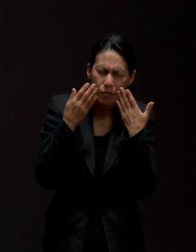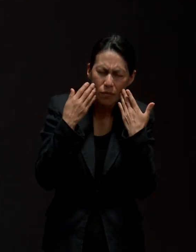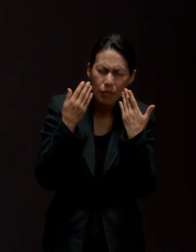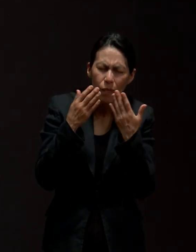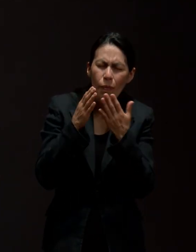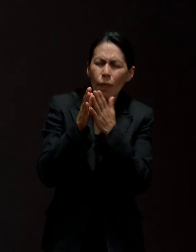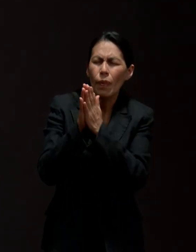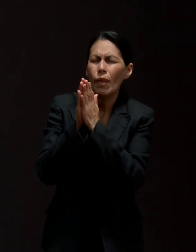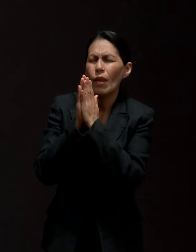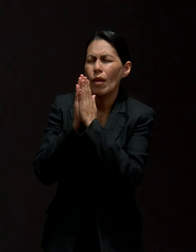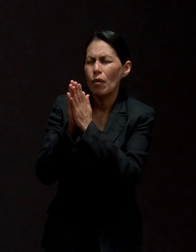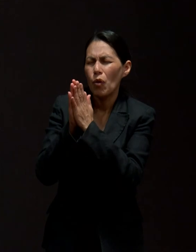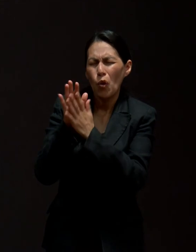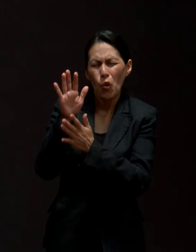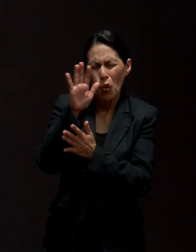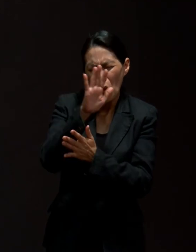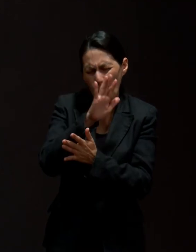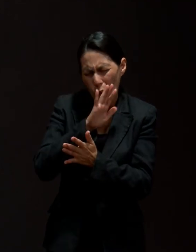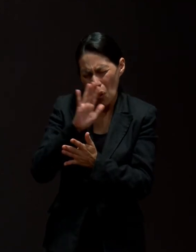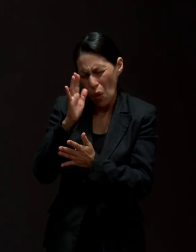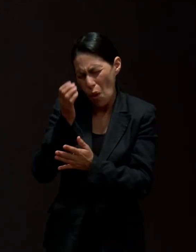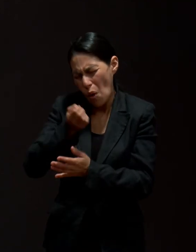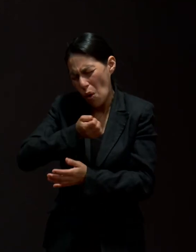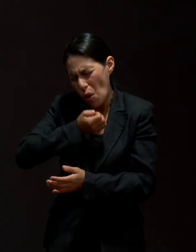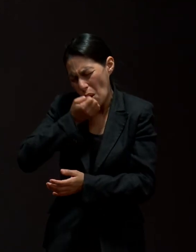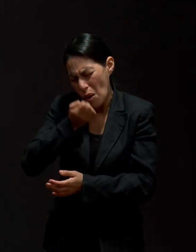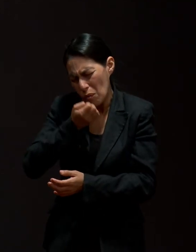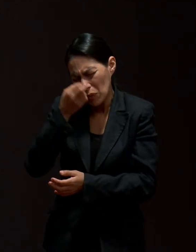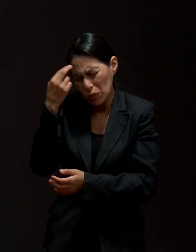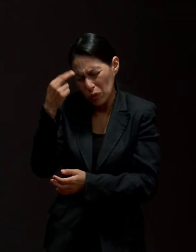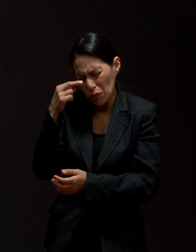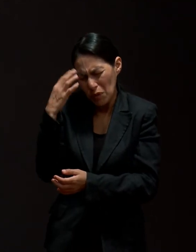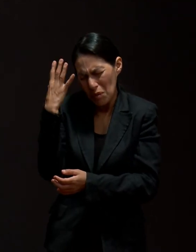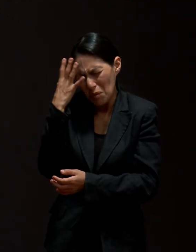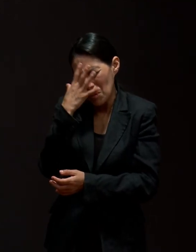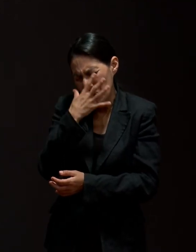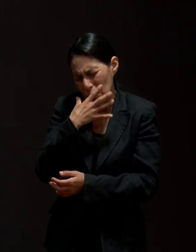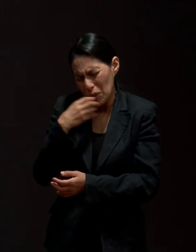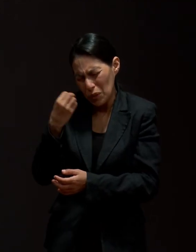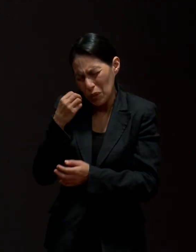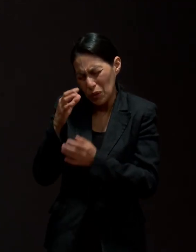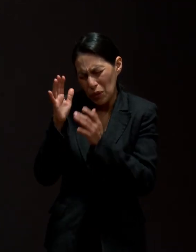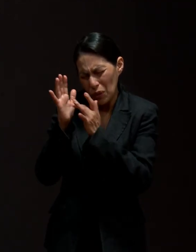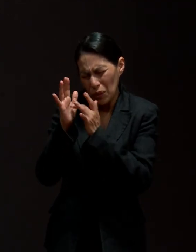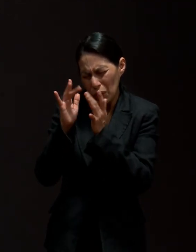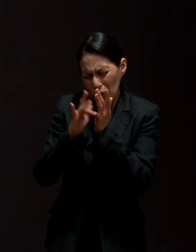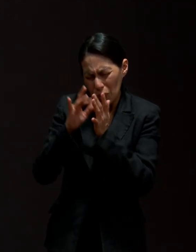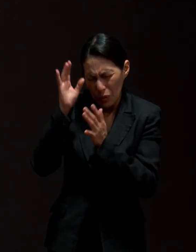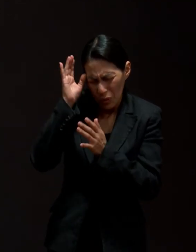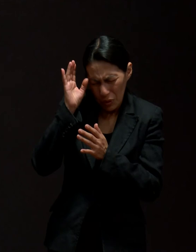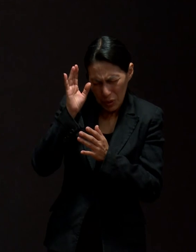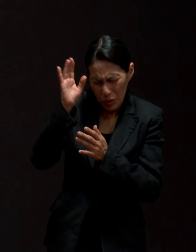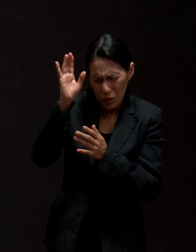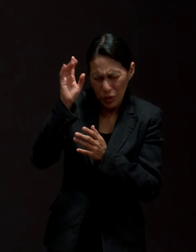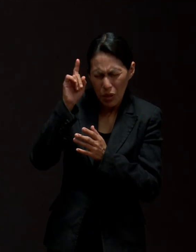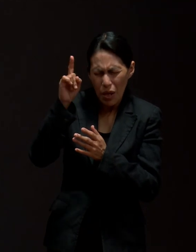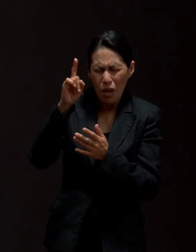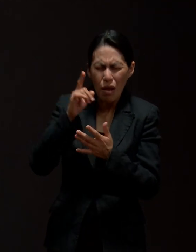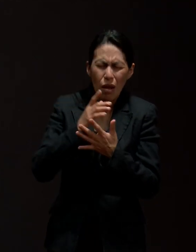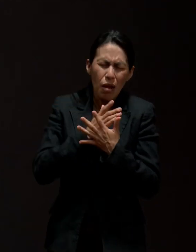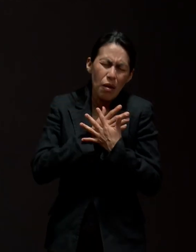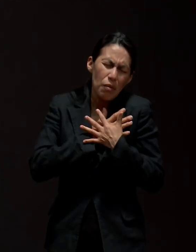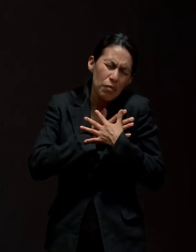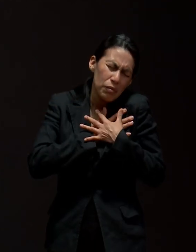Oramos en el nombre precioso de Cristo Jesús, nuestro